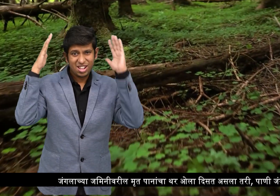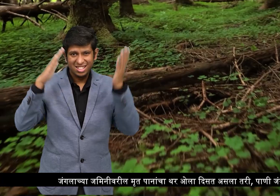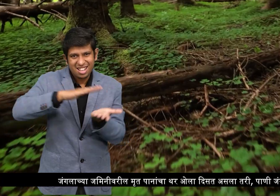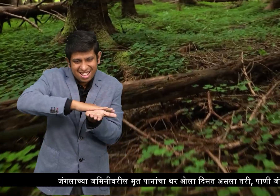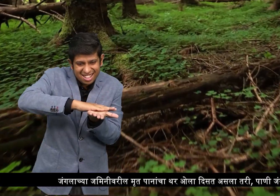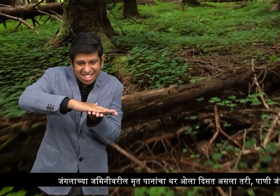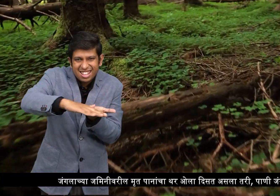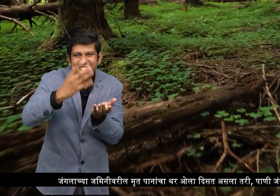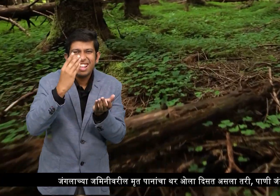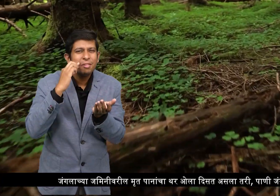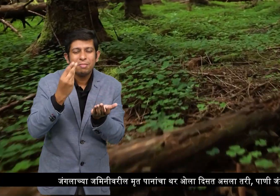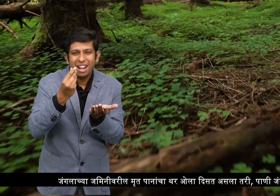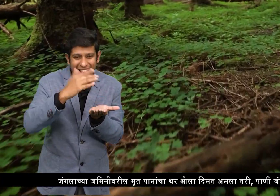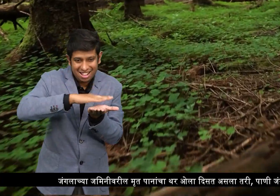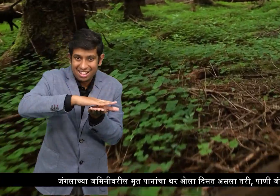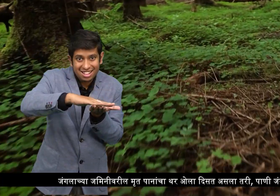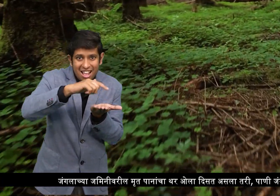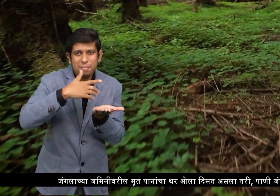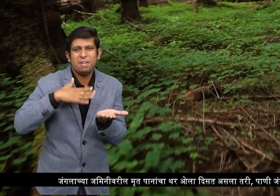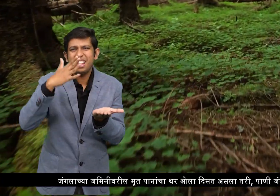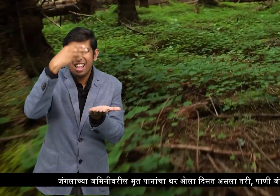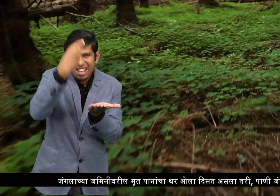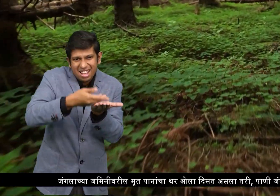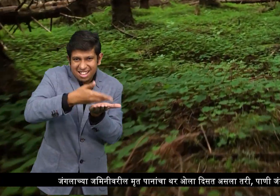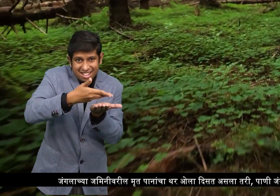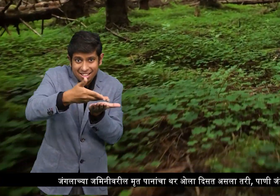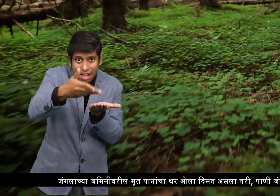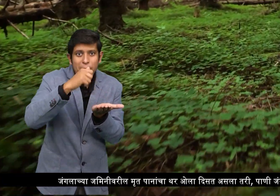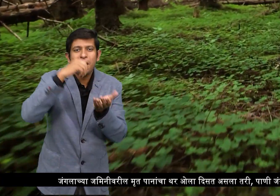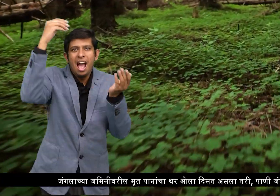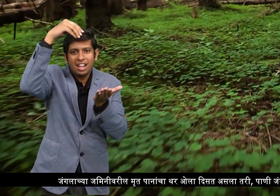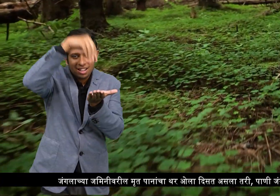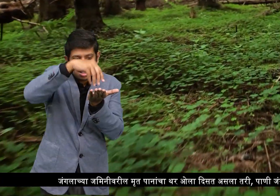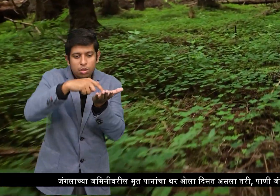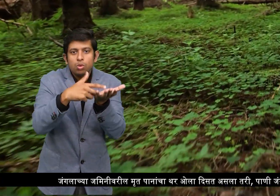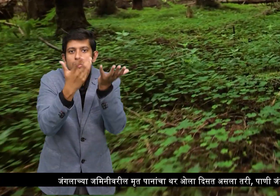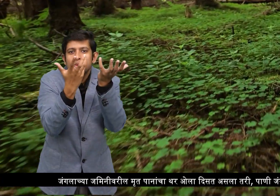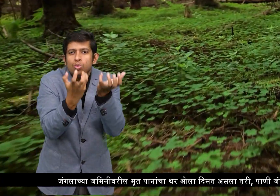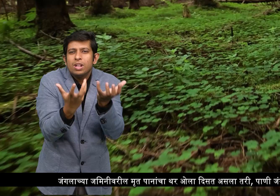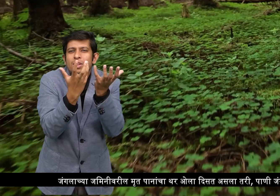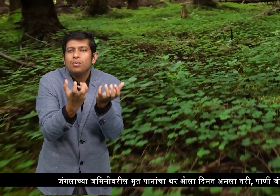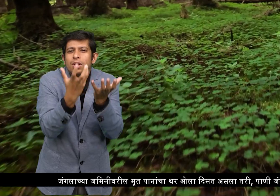जंगलाच्या जमिनीवर मृत पानांचा थर ओला दिसत असला तरी पाणी जंगलात साचणार नाही.